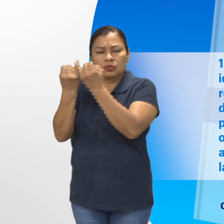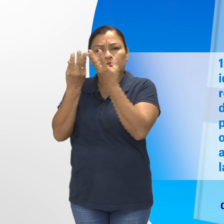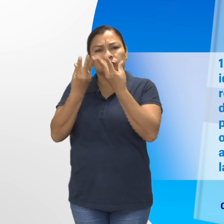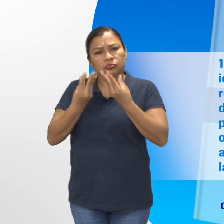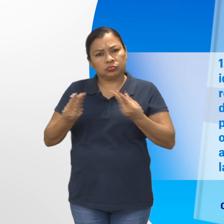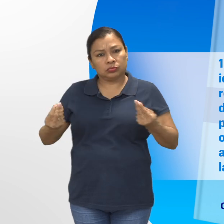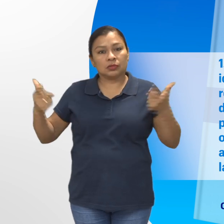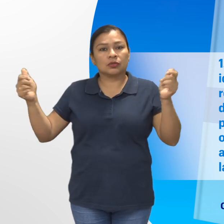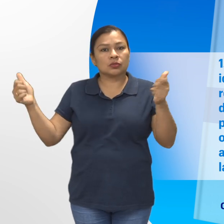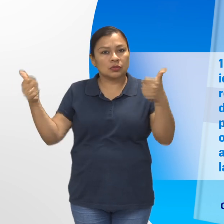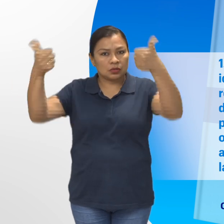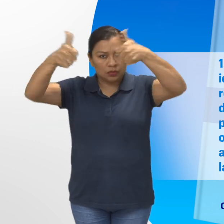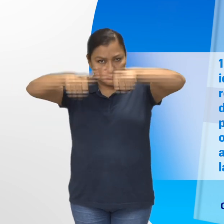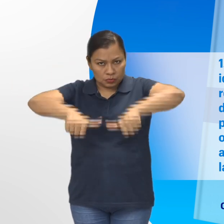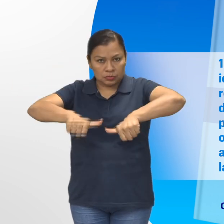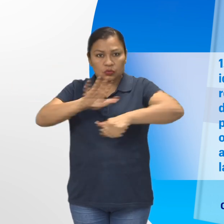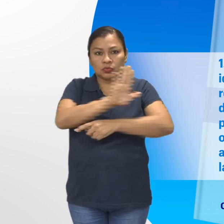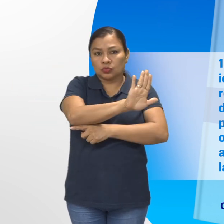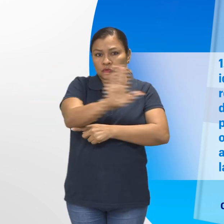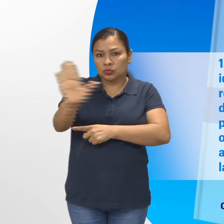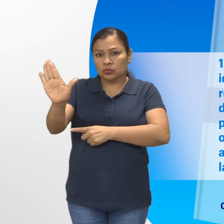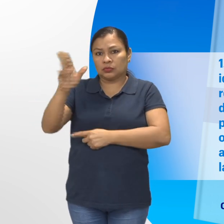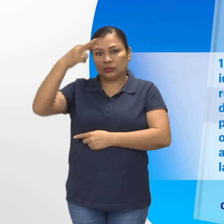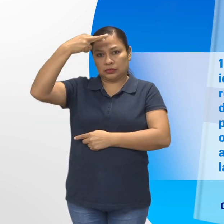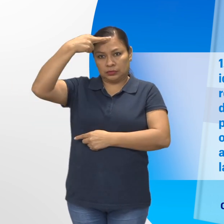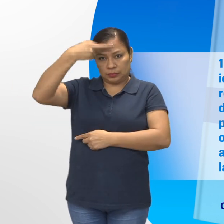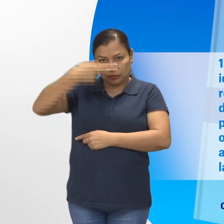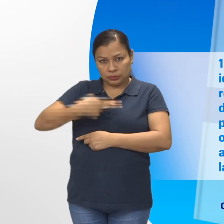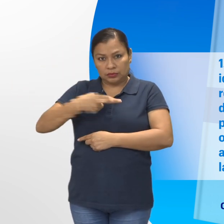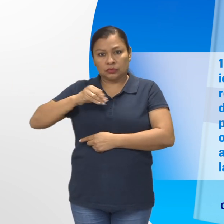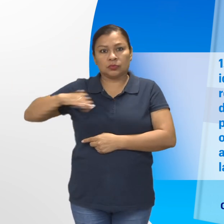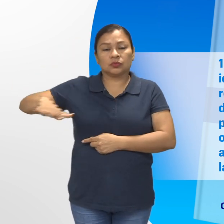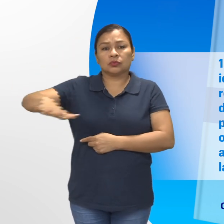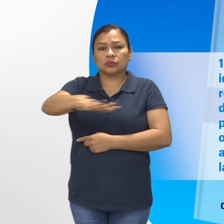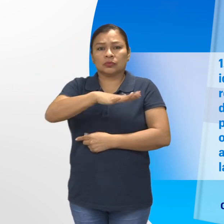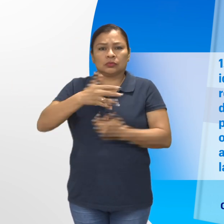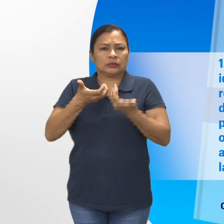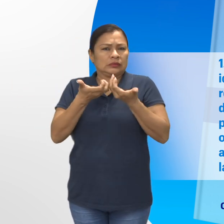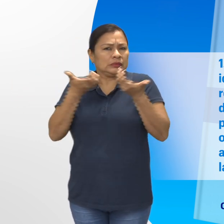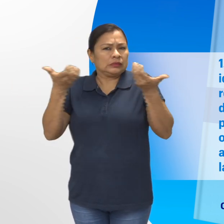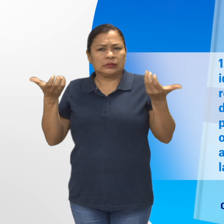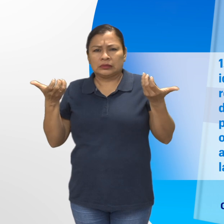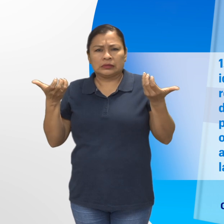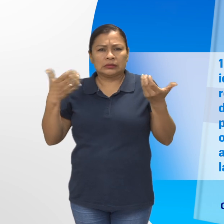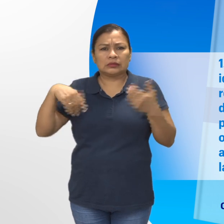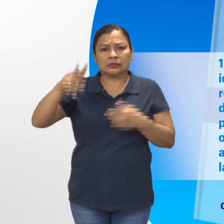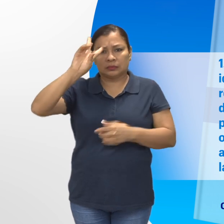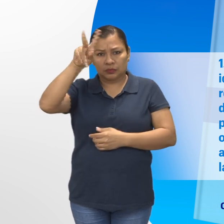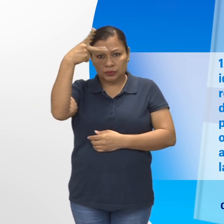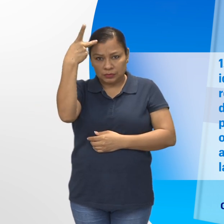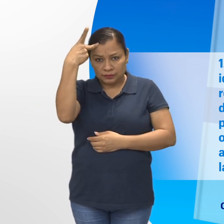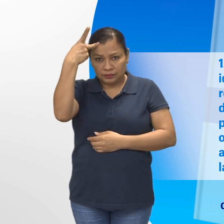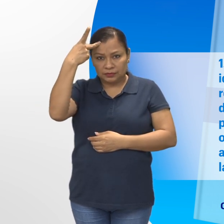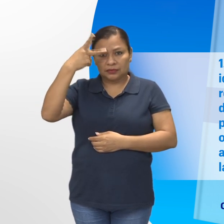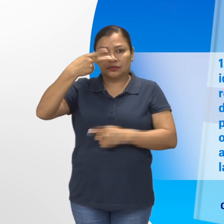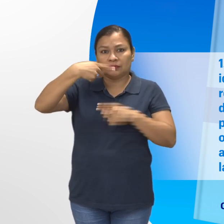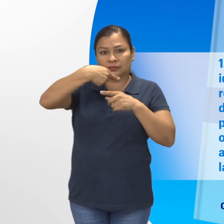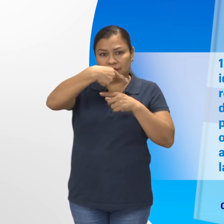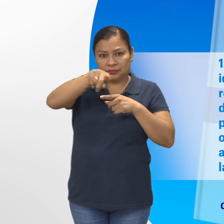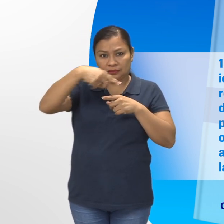uno, salario igual por trabajo igual en idénticas condiciones, adecuado a su responsabilidad social,